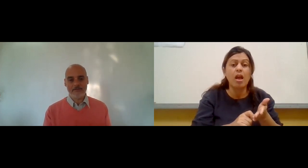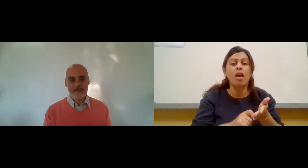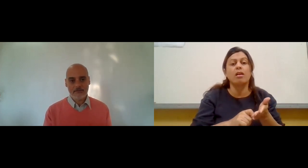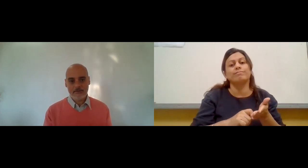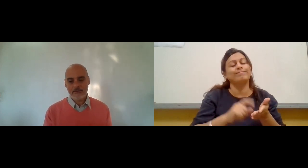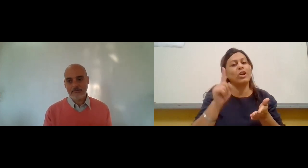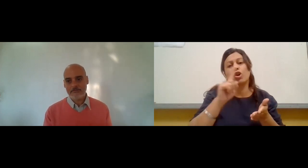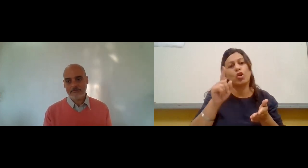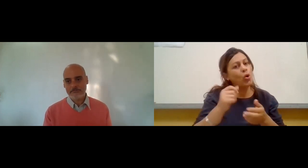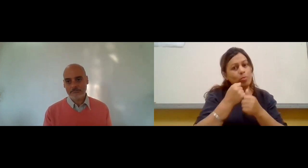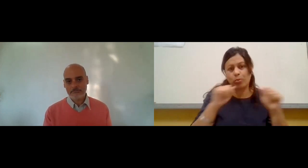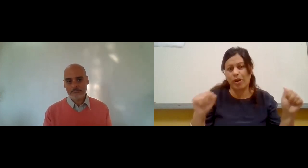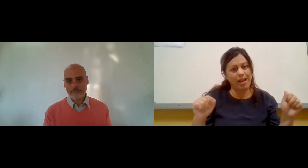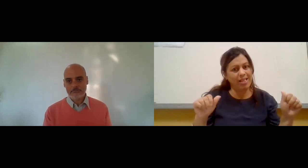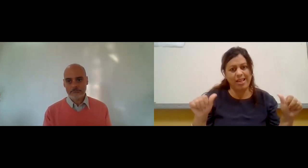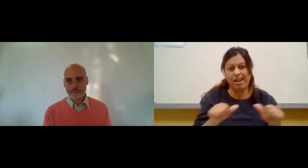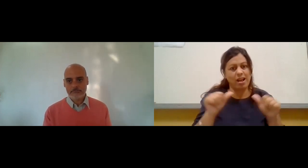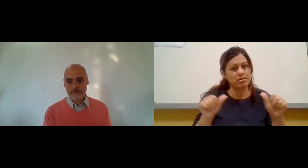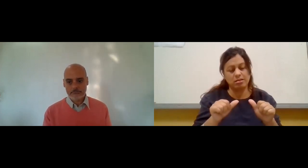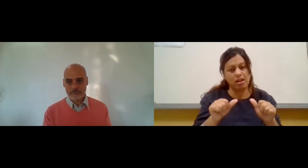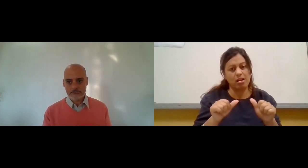hacer. Ah, ok.